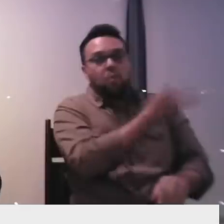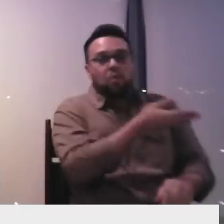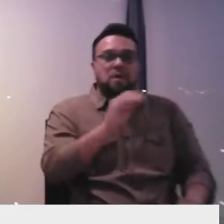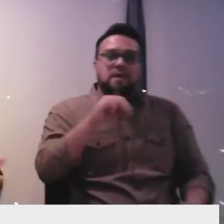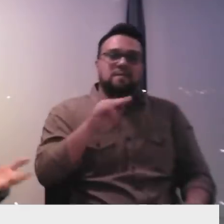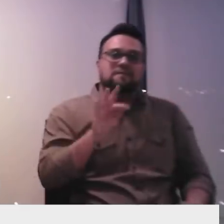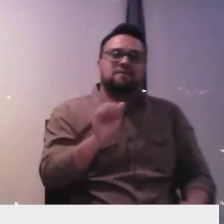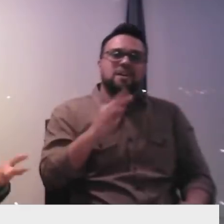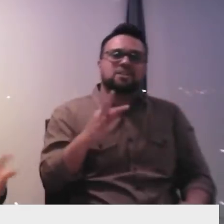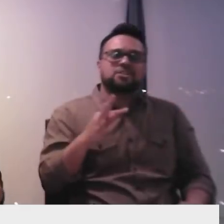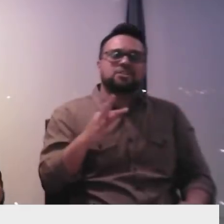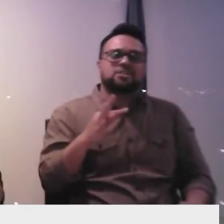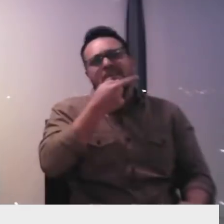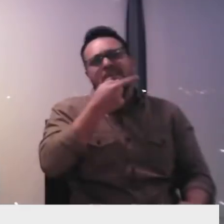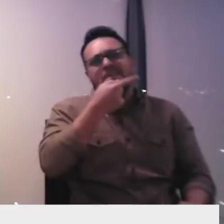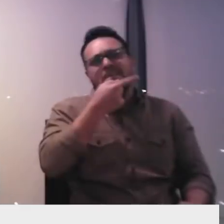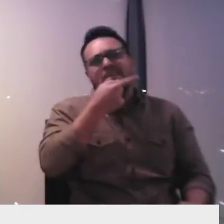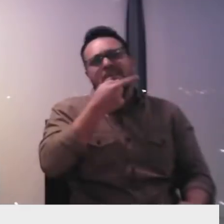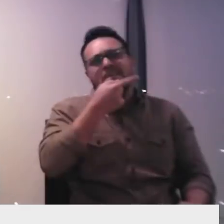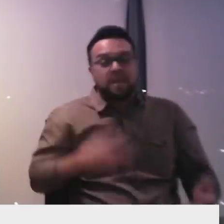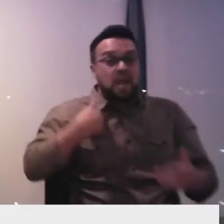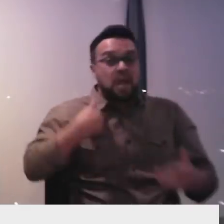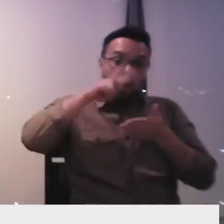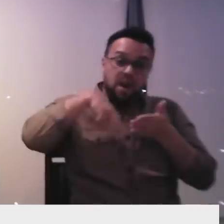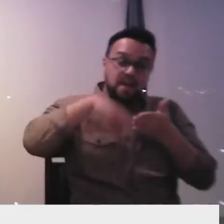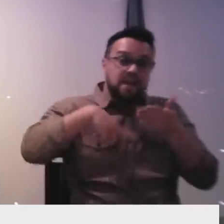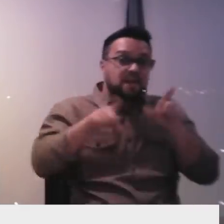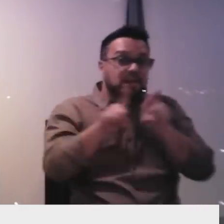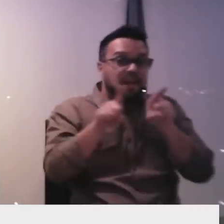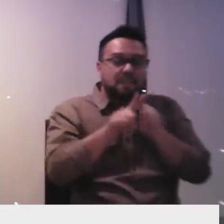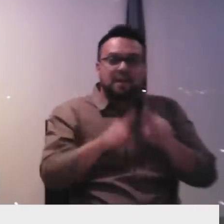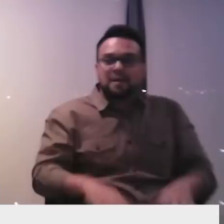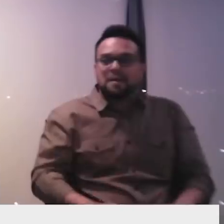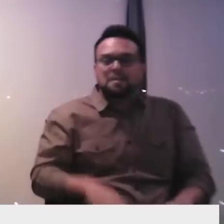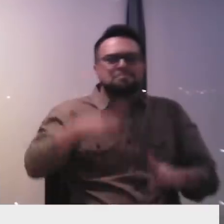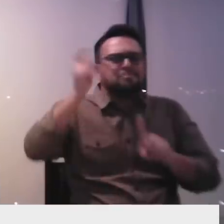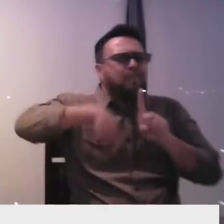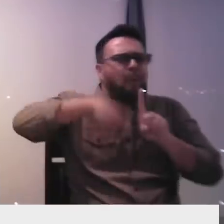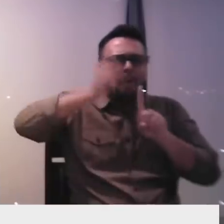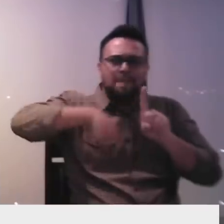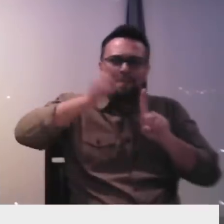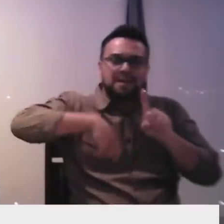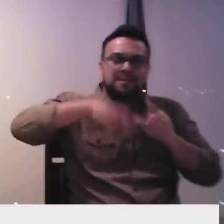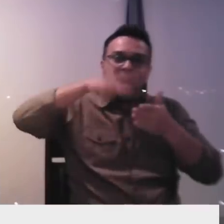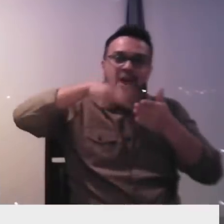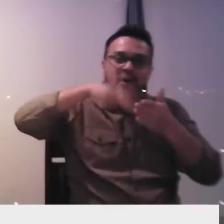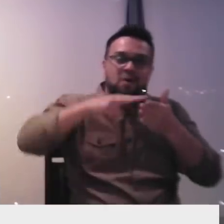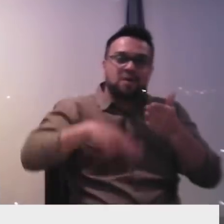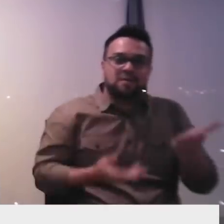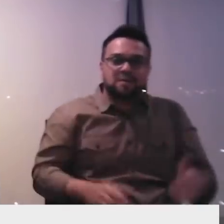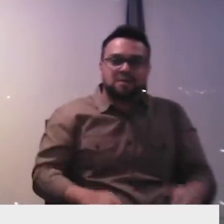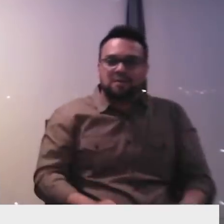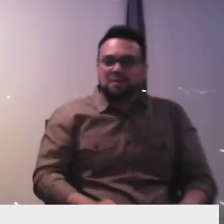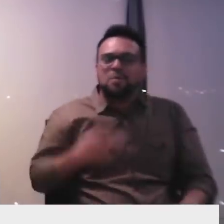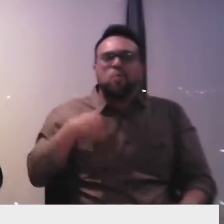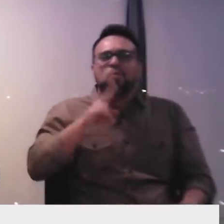É, tem muita piada. De caserna, eu lia também, era mensal. As seleções, Rádio Digestis,